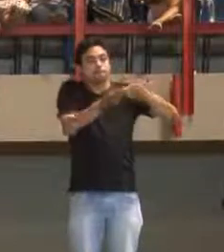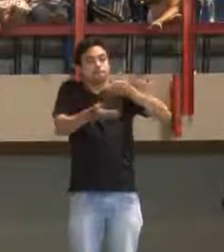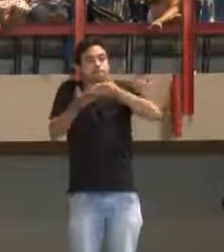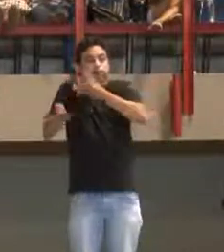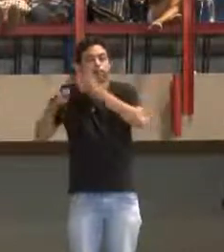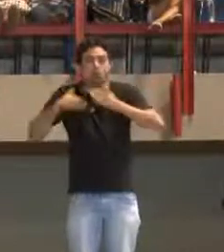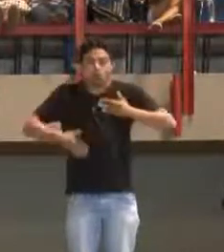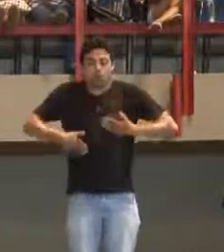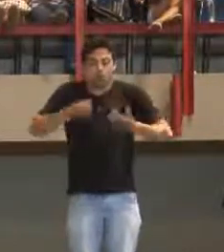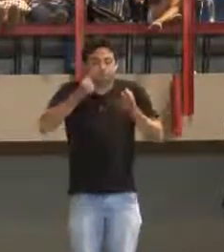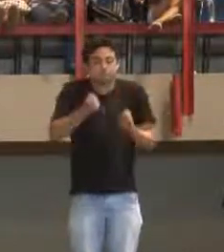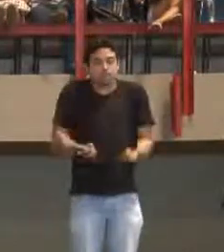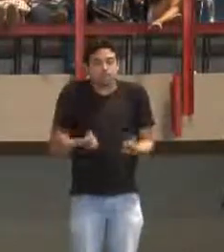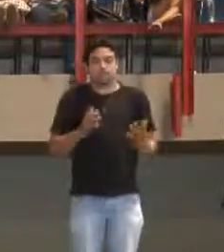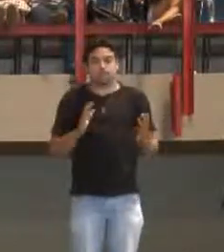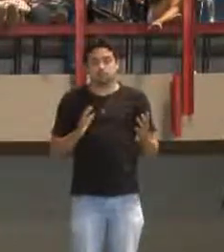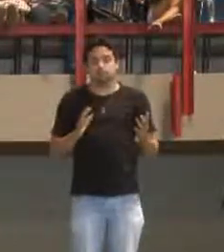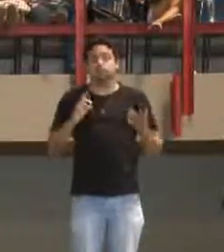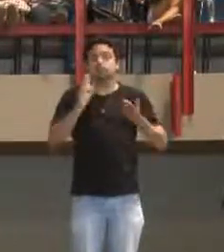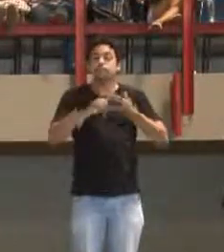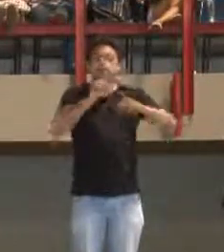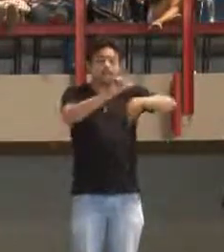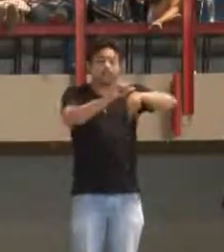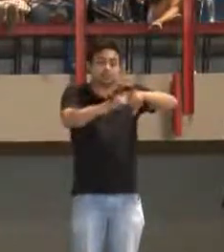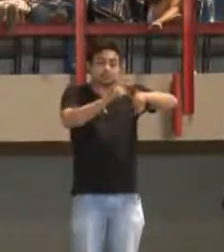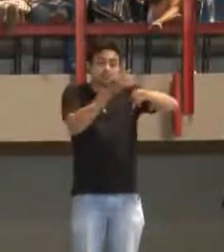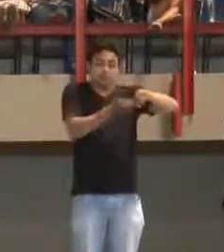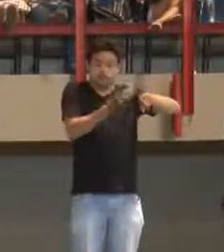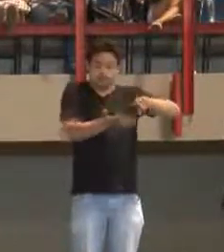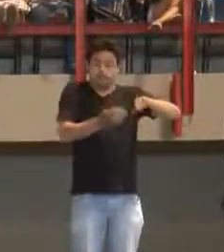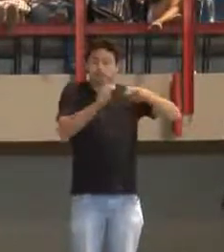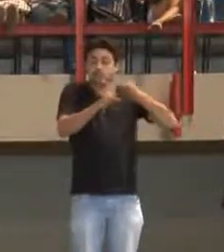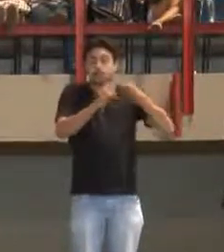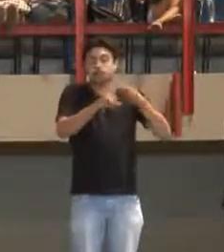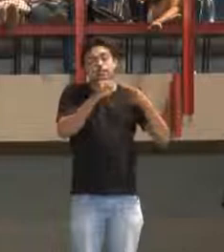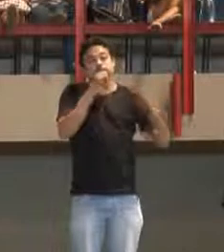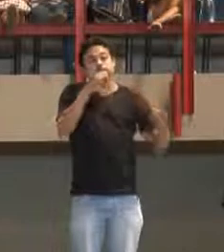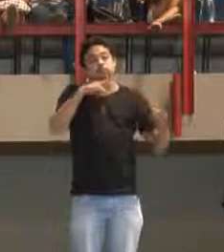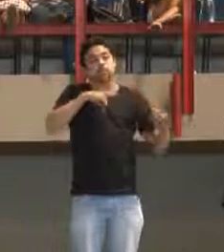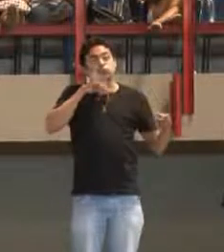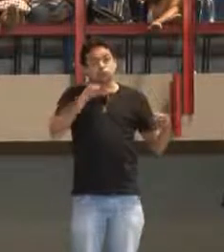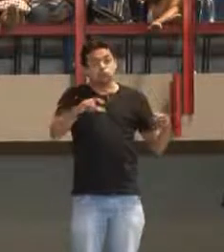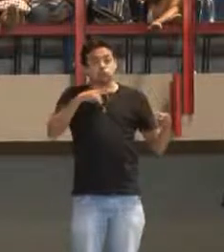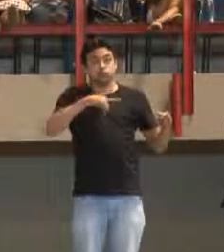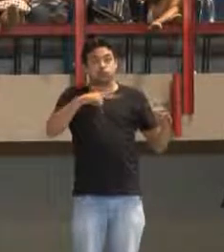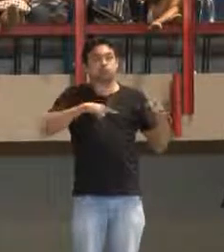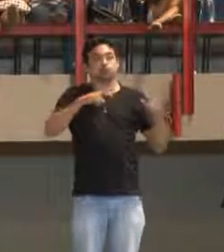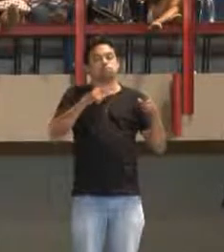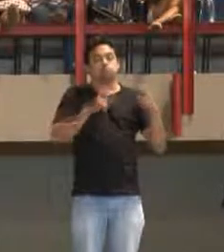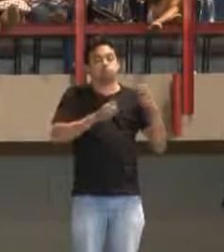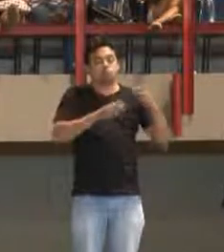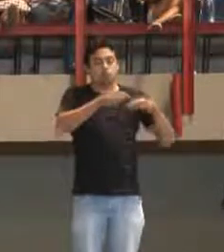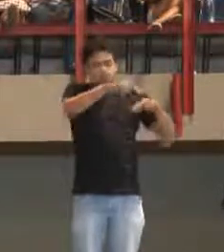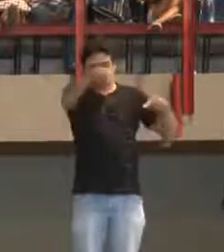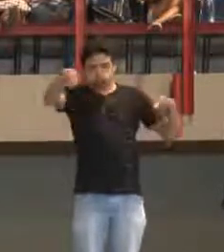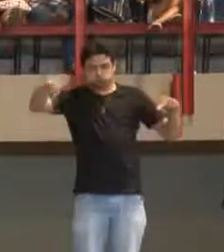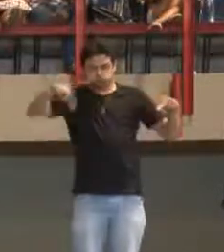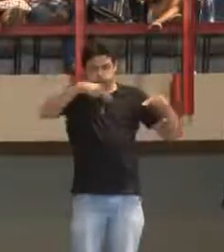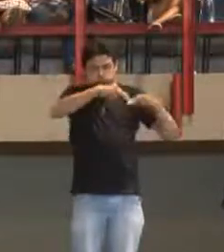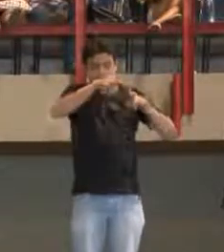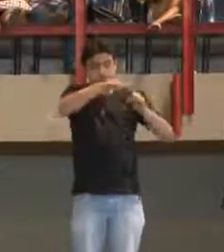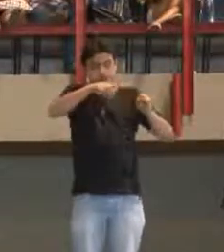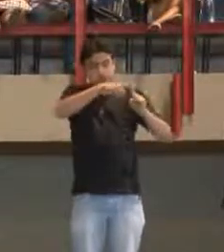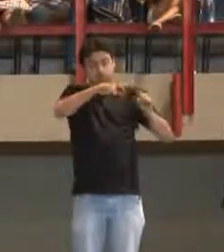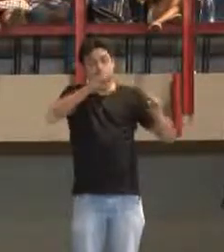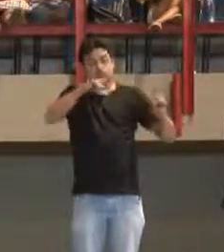mais pesado. Se ele estiver participando de uma meia maratona, ele vai perder